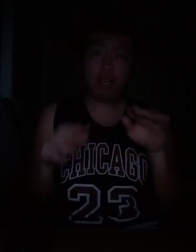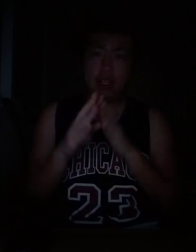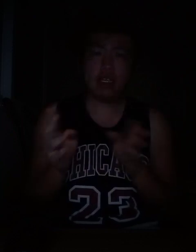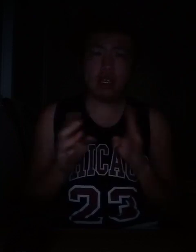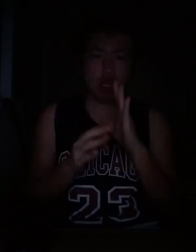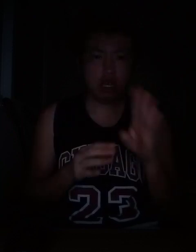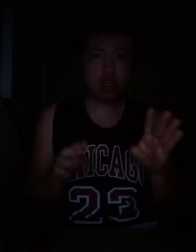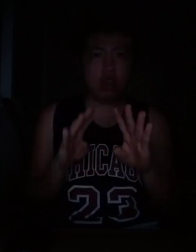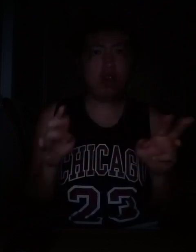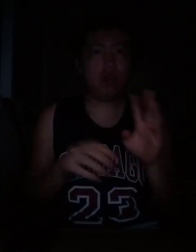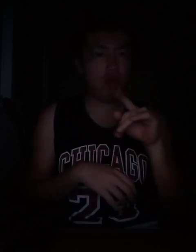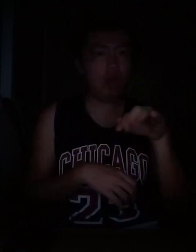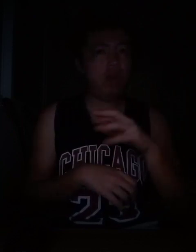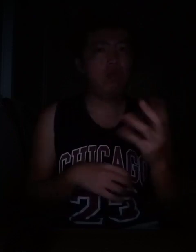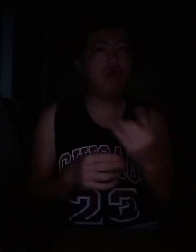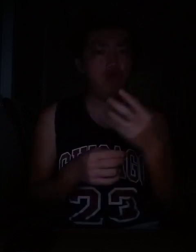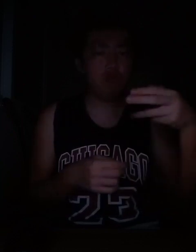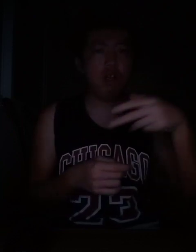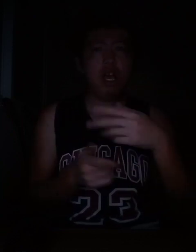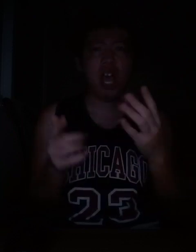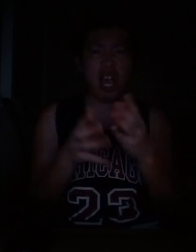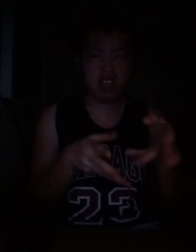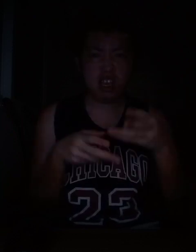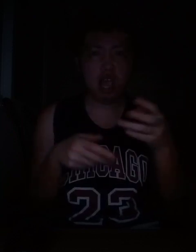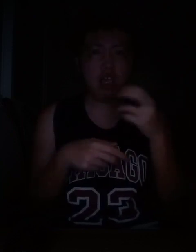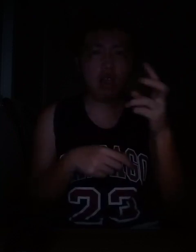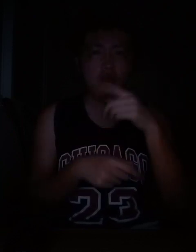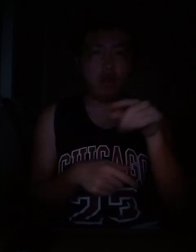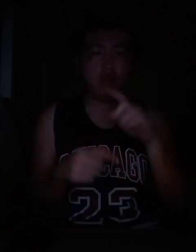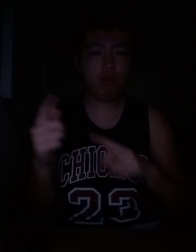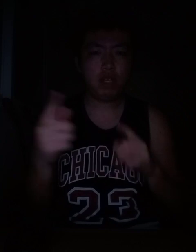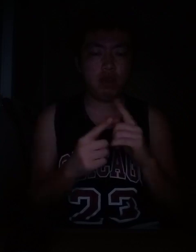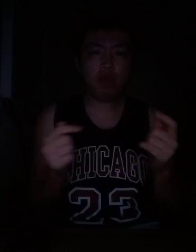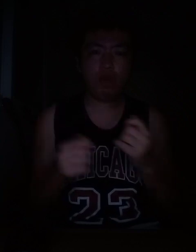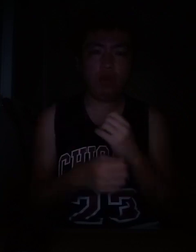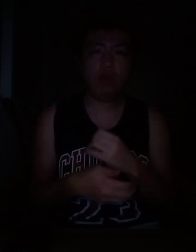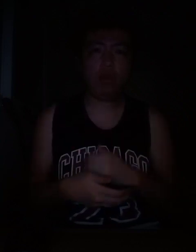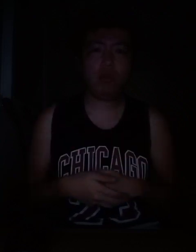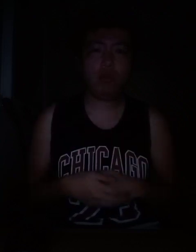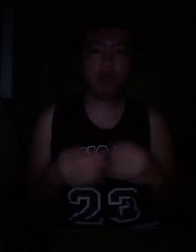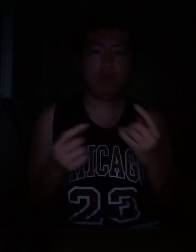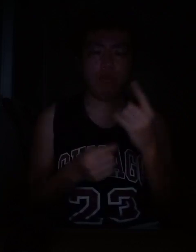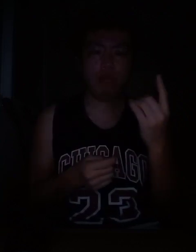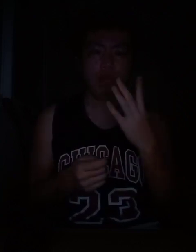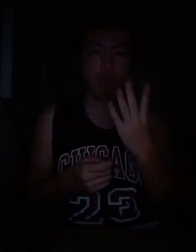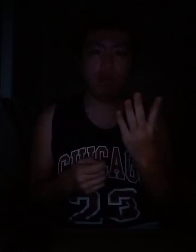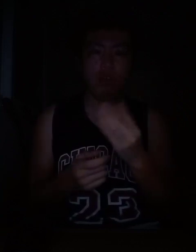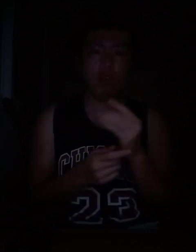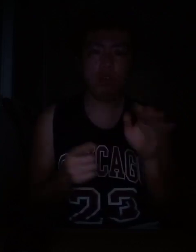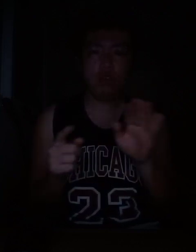대해 국토부 전세사기 피해지원위원회에 제출했고 지금까지 5건이 인정을